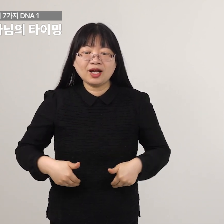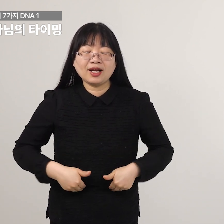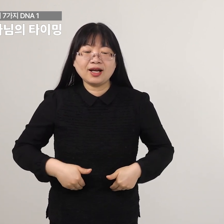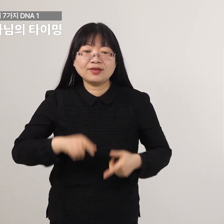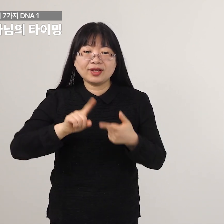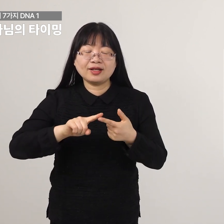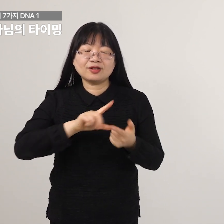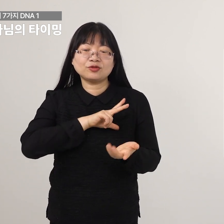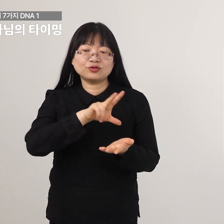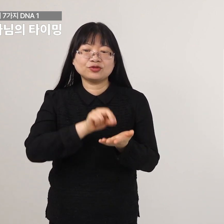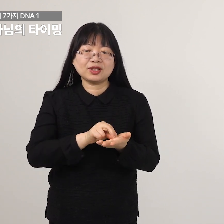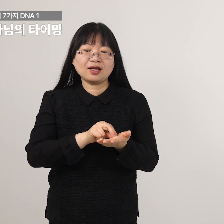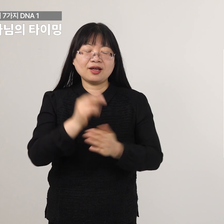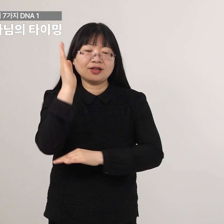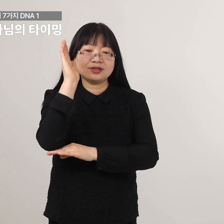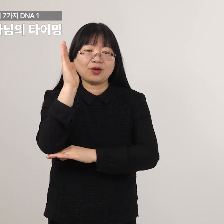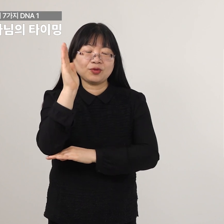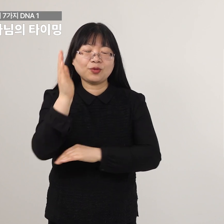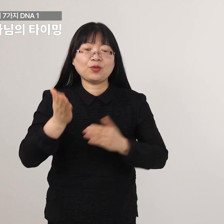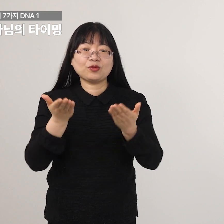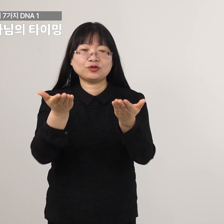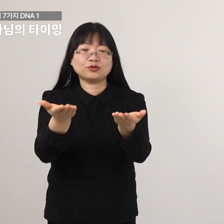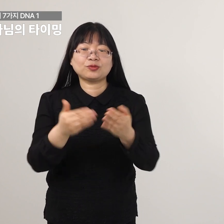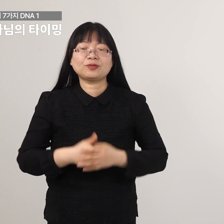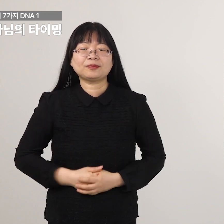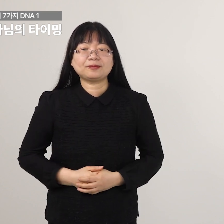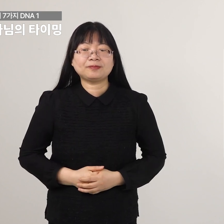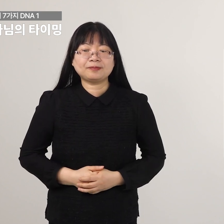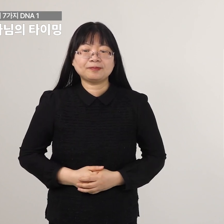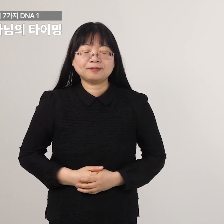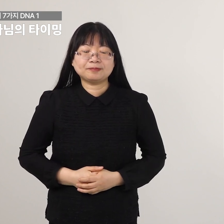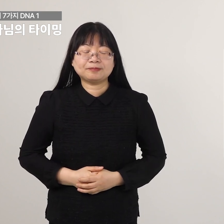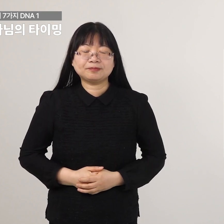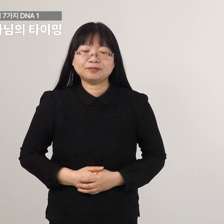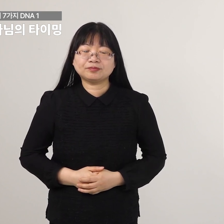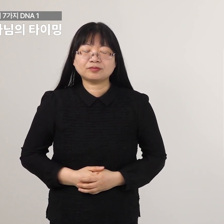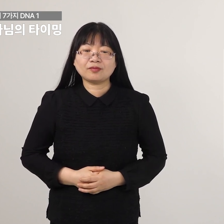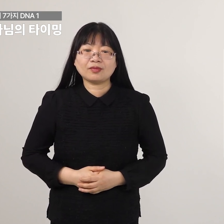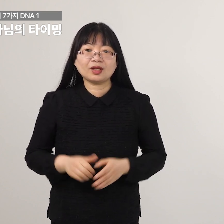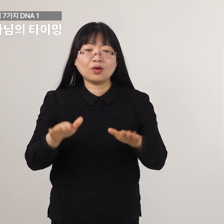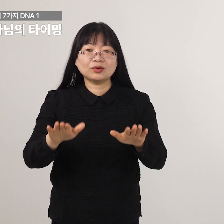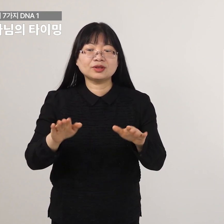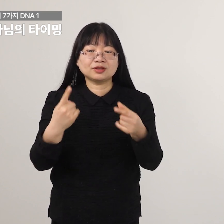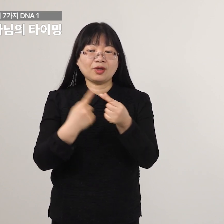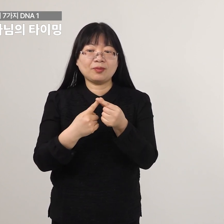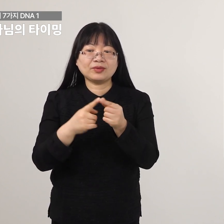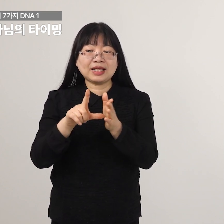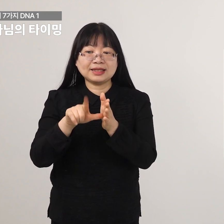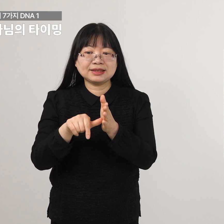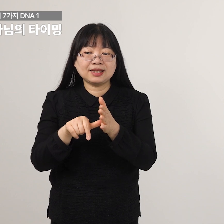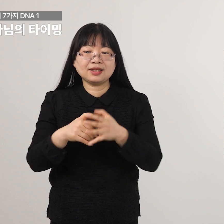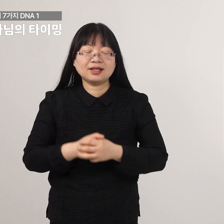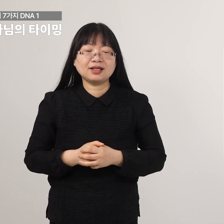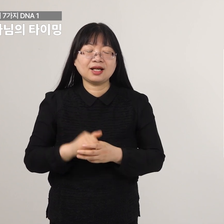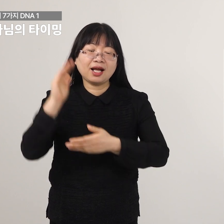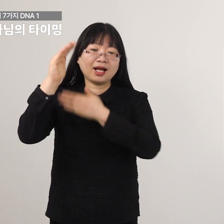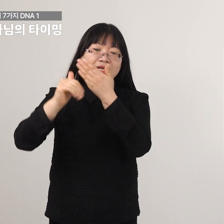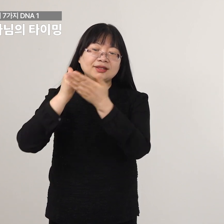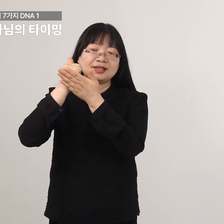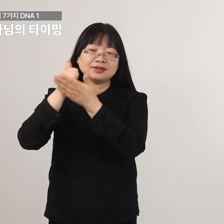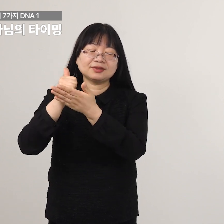주제 설교로 진행을 하려고 합니다. 오늘 그 첫 번째 시간인데요.